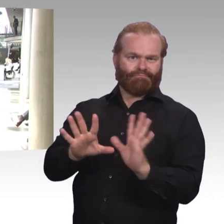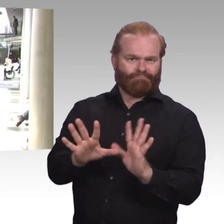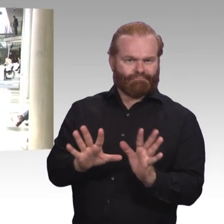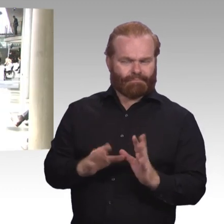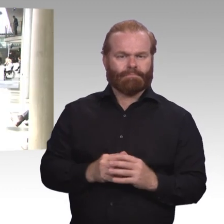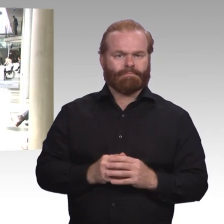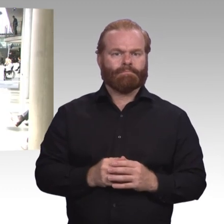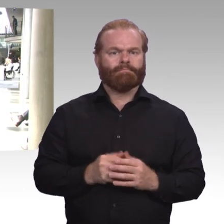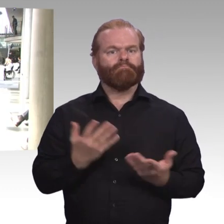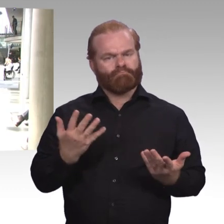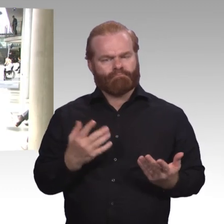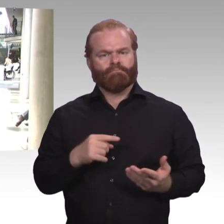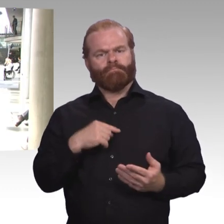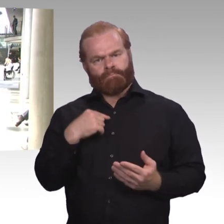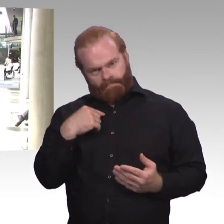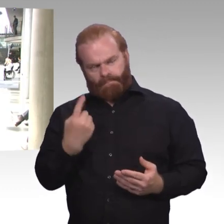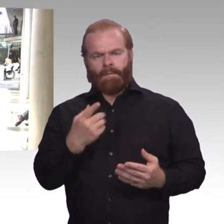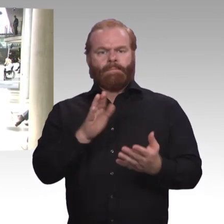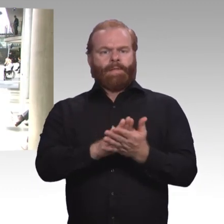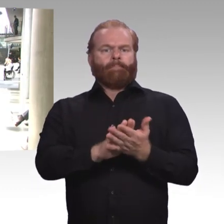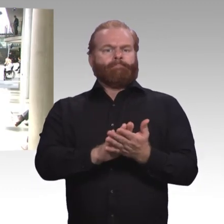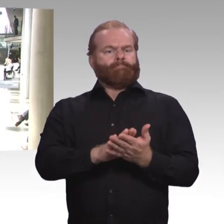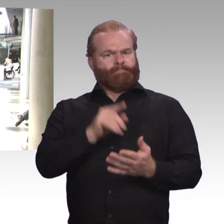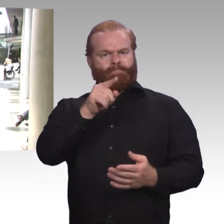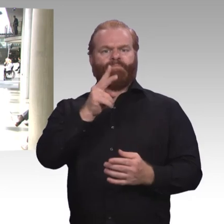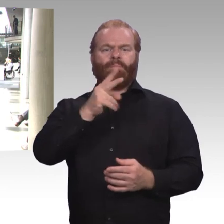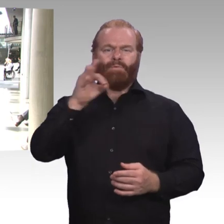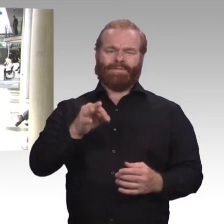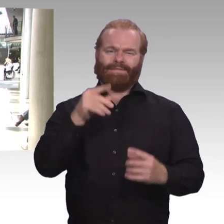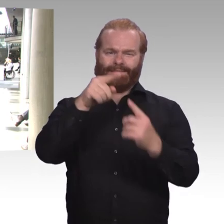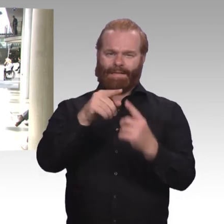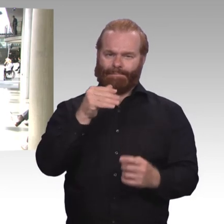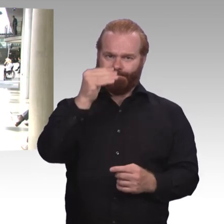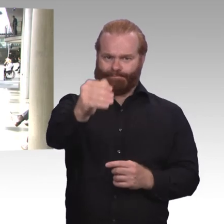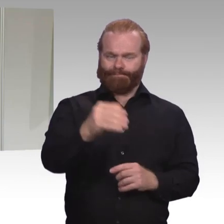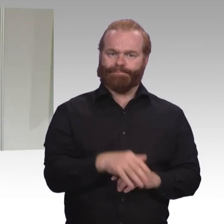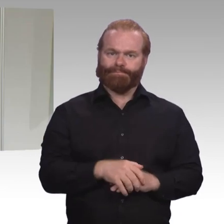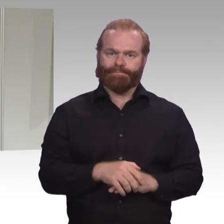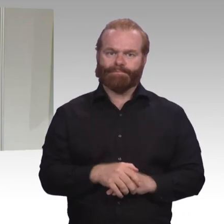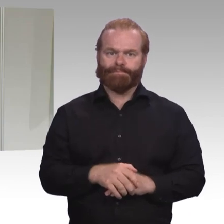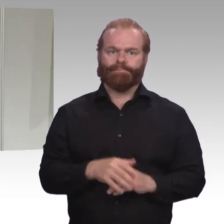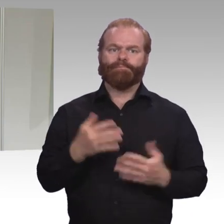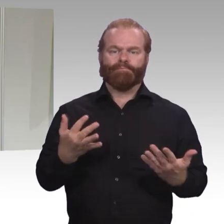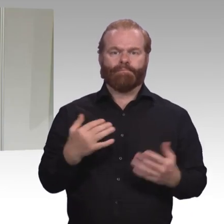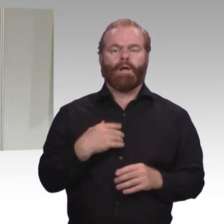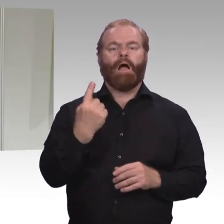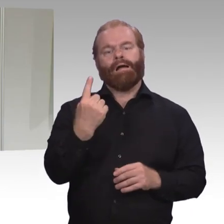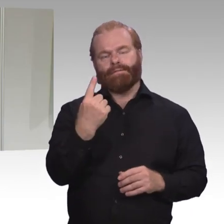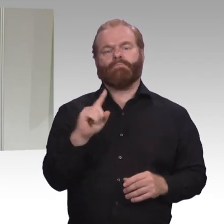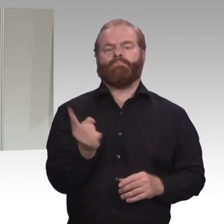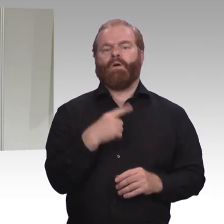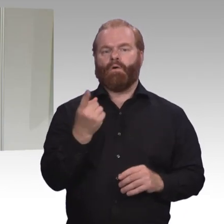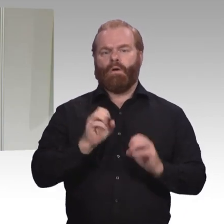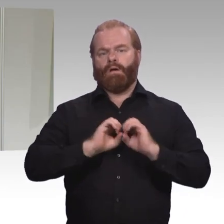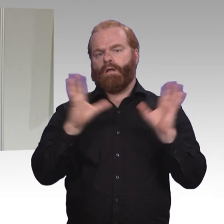eines müssen wir auch deutlich machen. Sicherheitspolitik hat sich nicht nach Stimmungslage einer Partei zu orientieren, sondern an dem, wie